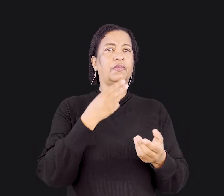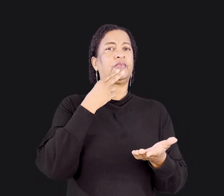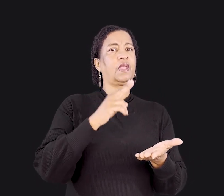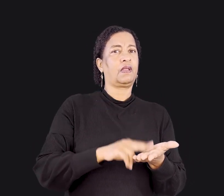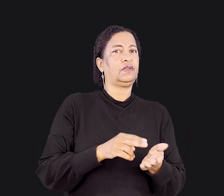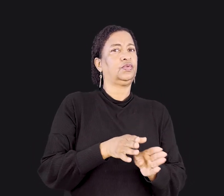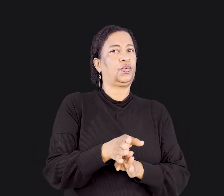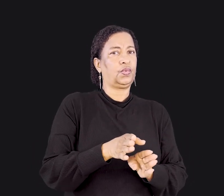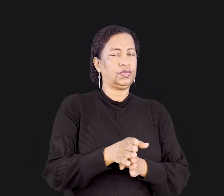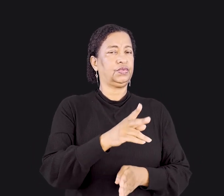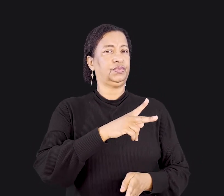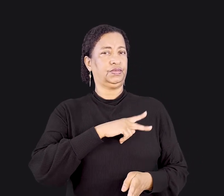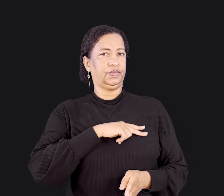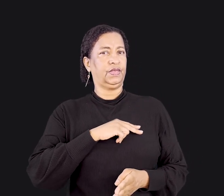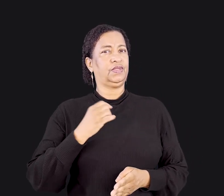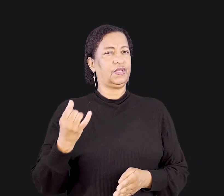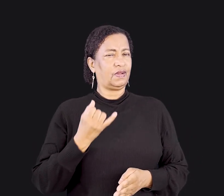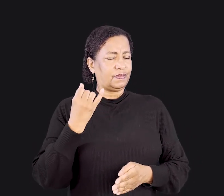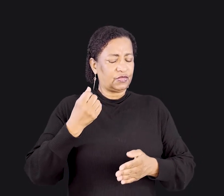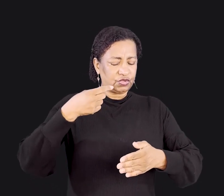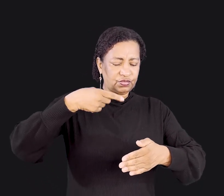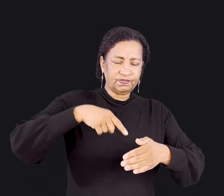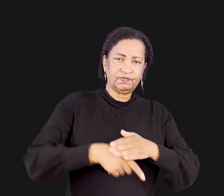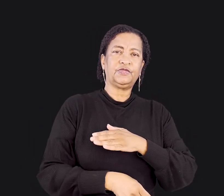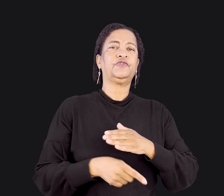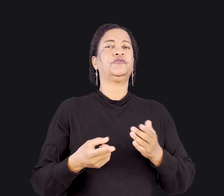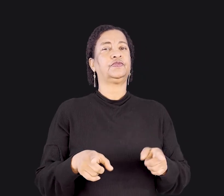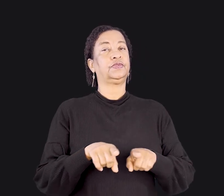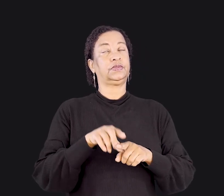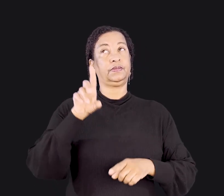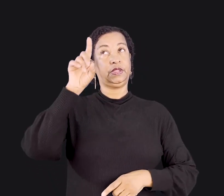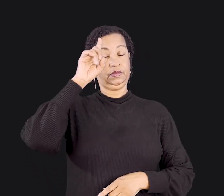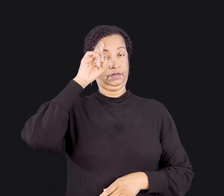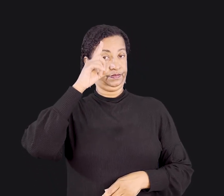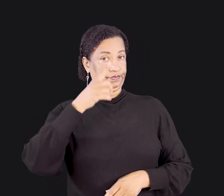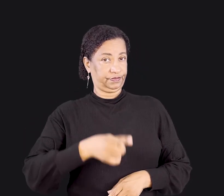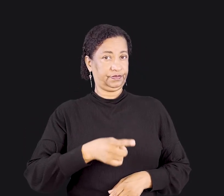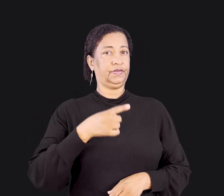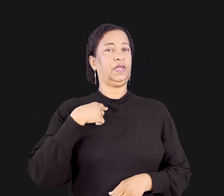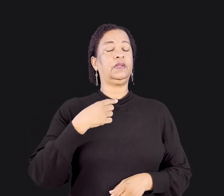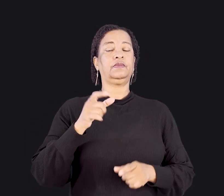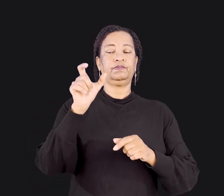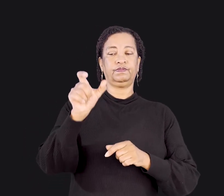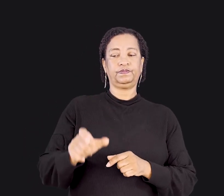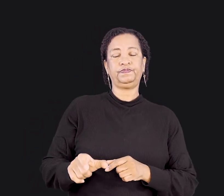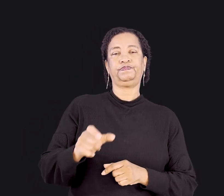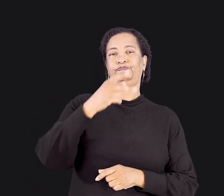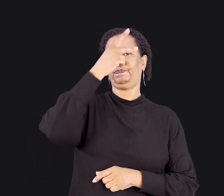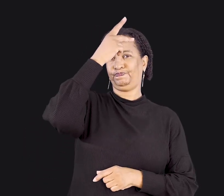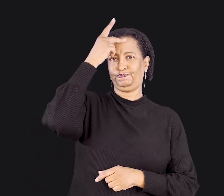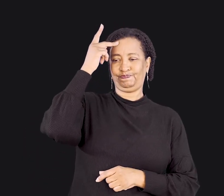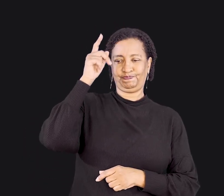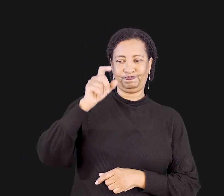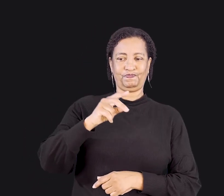nem os conselhos de Paulo, que eram muito profundos e inspirados por Deus. Eles atacaram a pessoa e